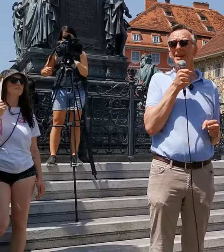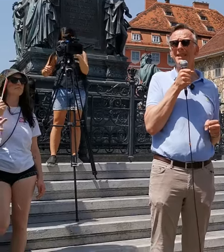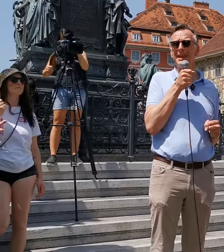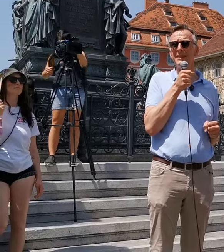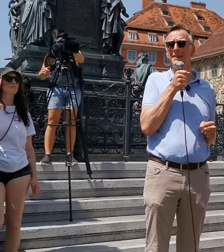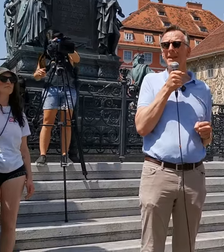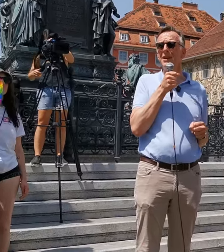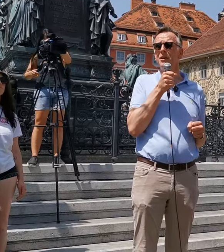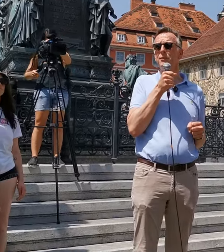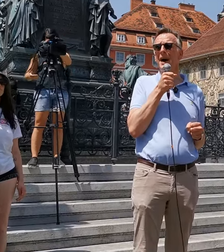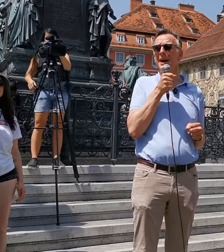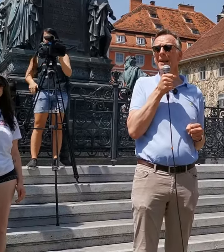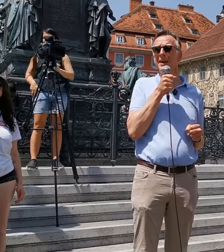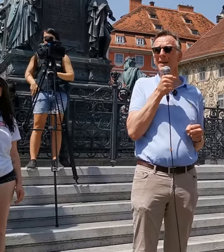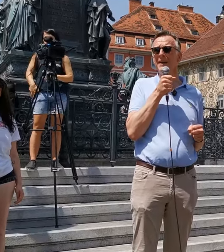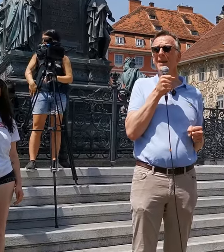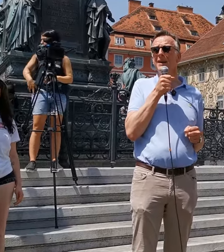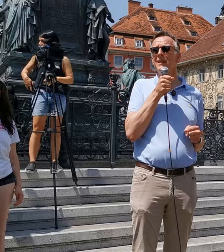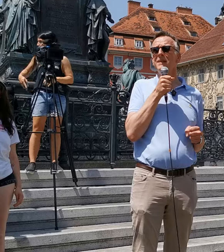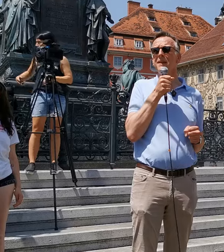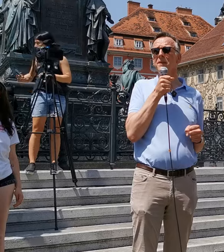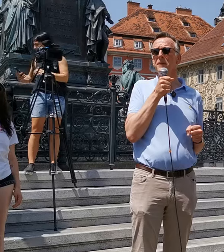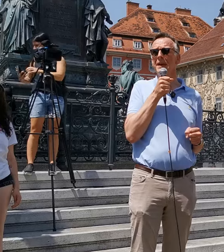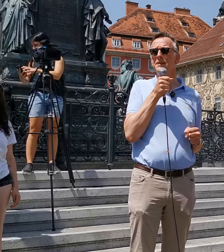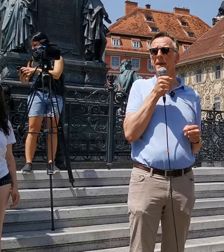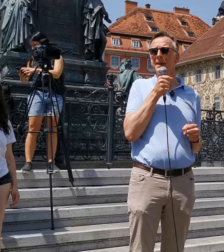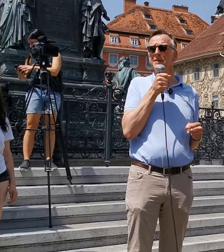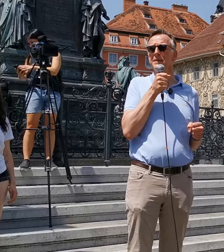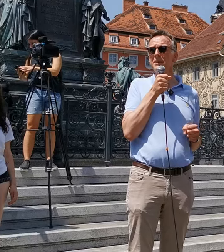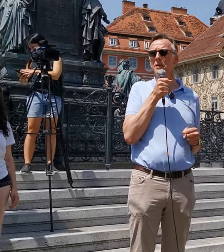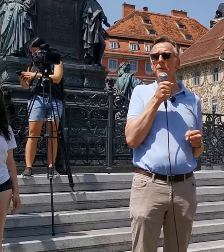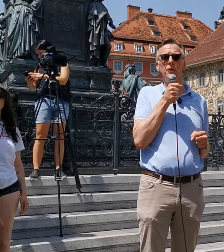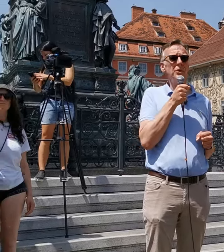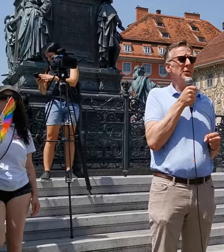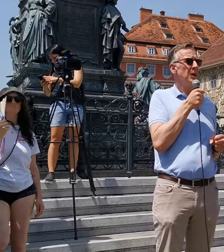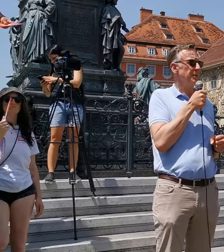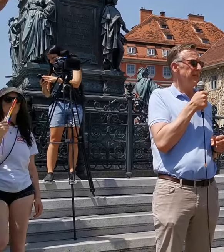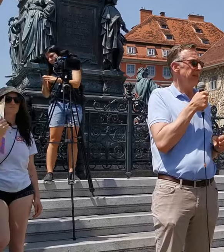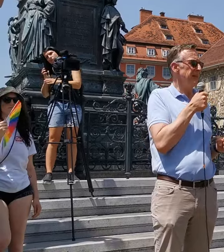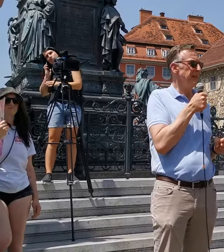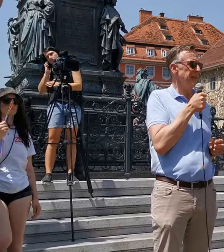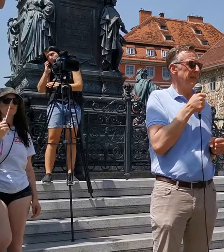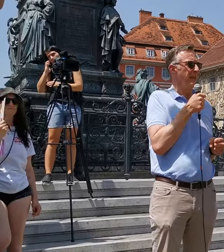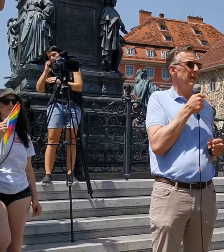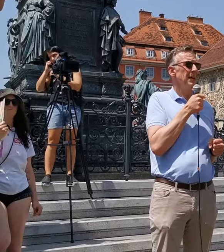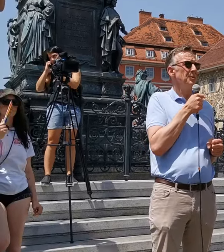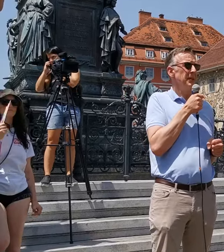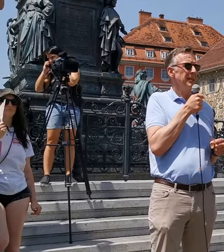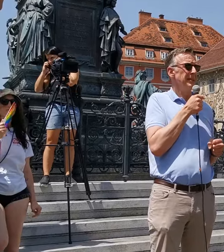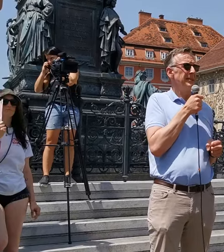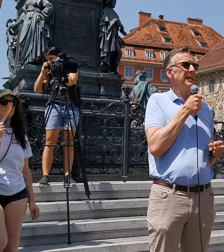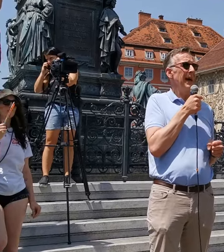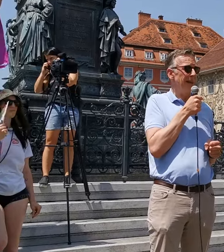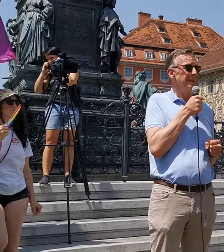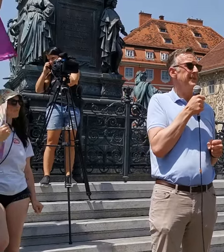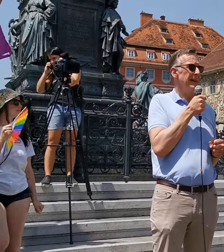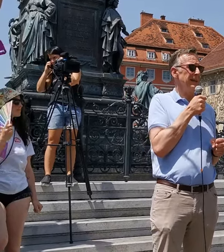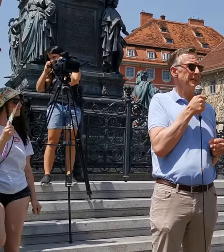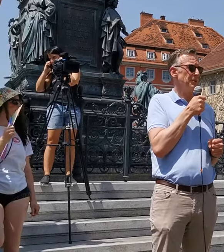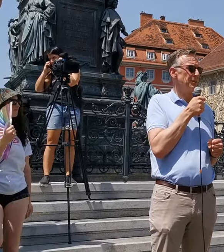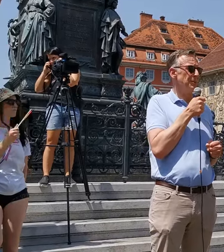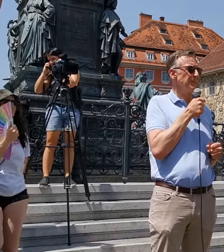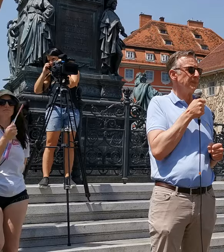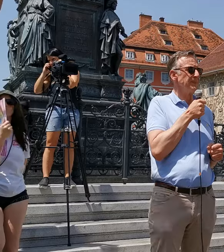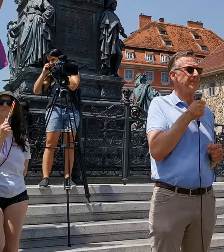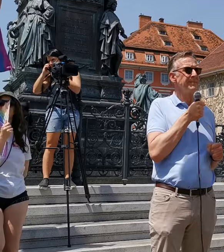der Solidarität für alle, die weltweit Verfolgung ausgesetzt sind und denen es anders